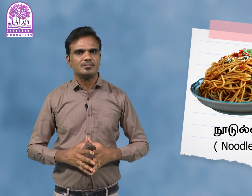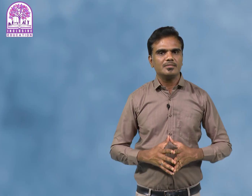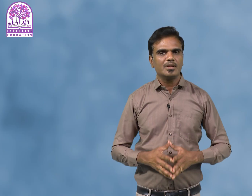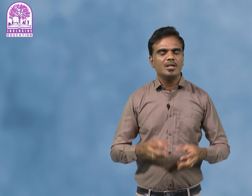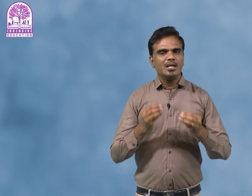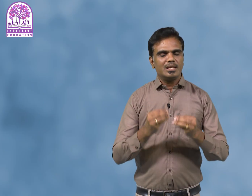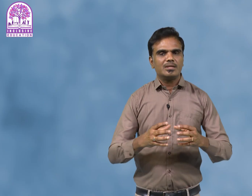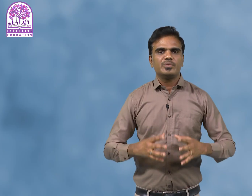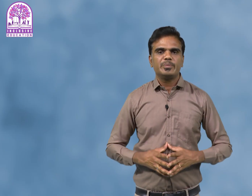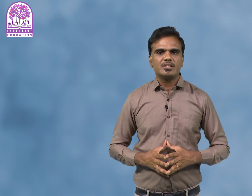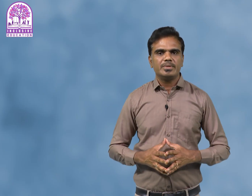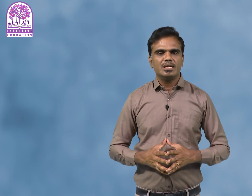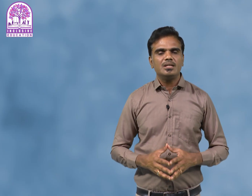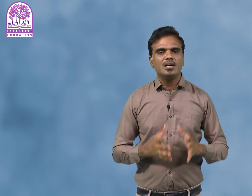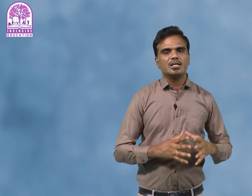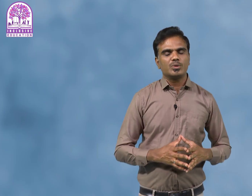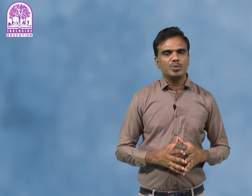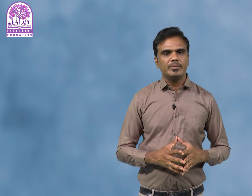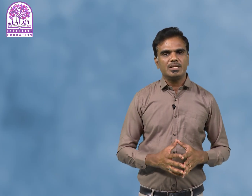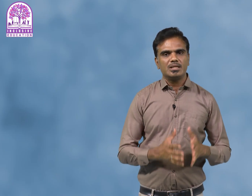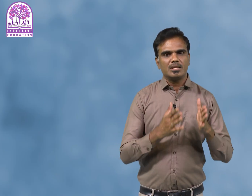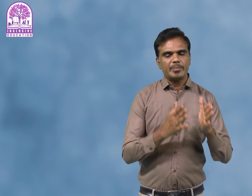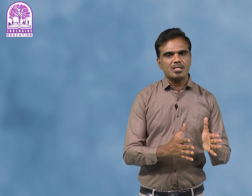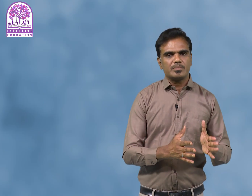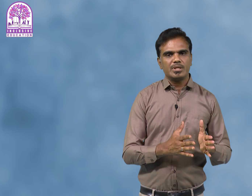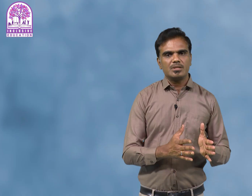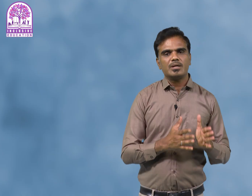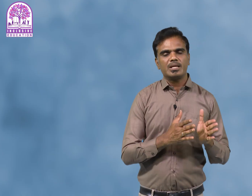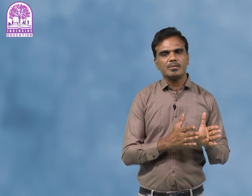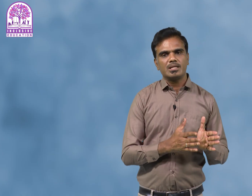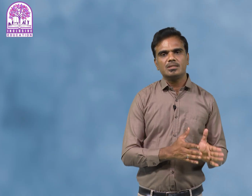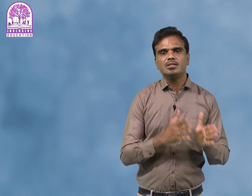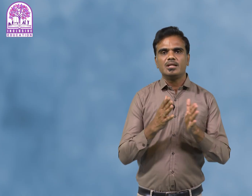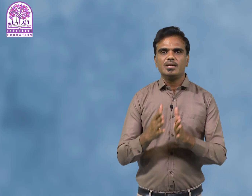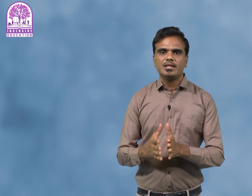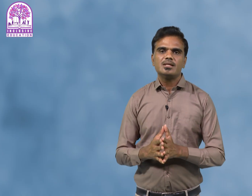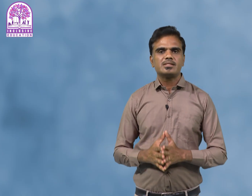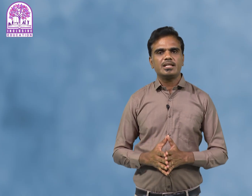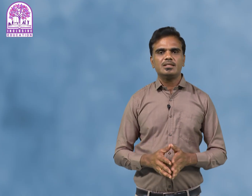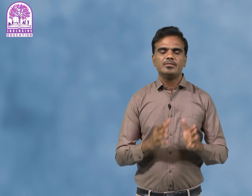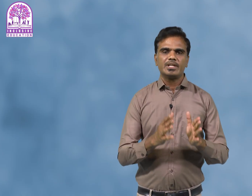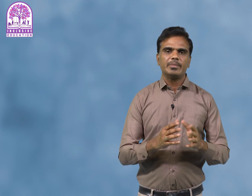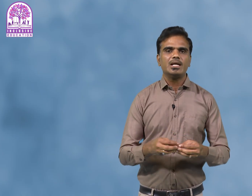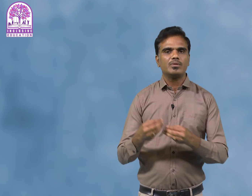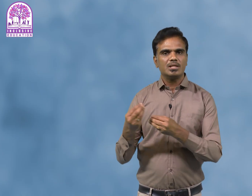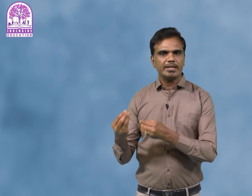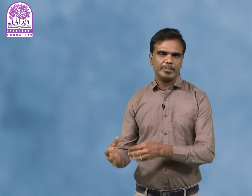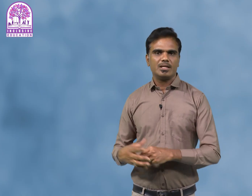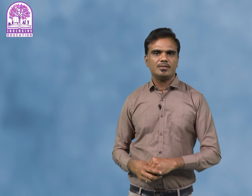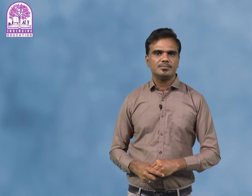இல்லை ஏதாவது விட்டு போயிருக்கு அப்படின்னா அதோட லுக் எப்படி இருக்குது, அதோட அப்பியரன்ஸ் எப்படி இருக்குது அப்படிங்கிறத பார்த்து நீங்களே சைன்னு ஃப்ரேம் பண்ணி அவங்களுக்கு கன்வே பண்ணலாம்.